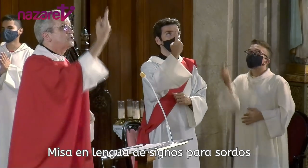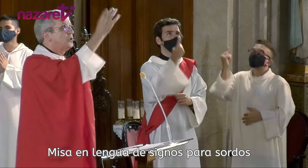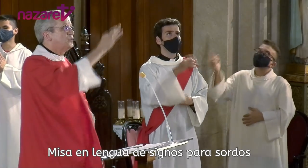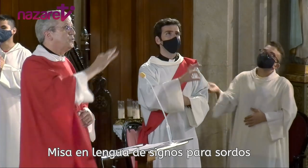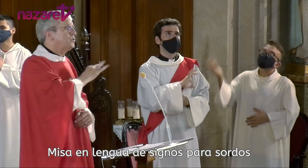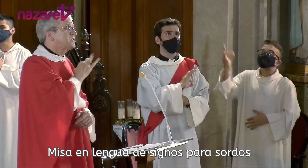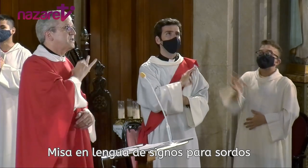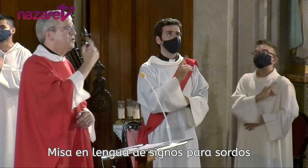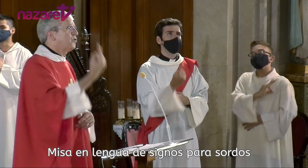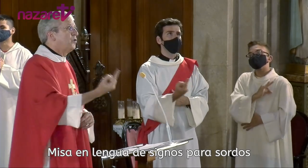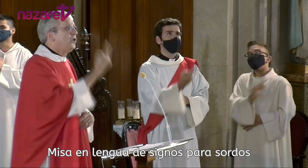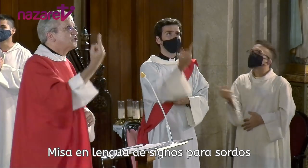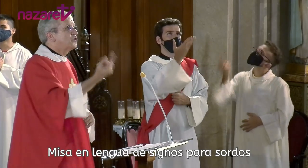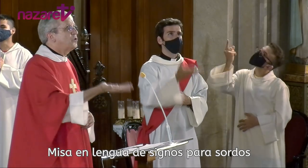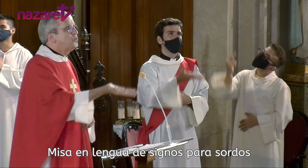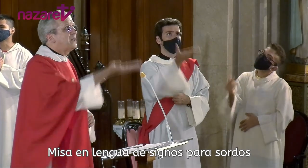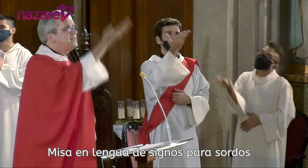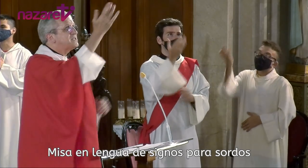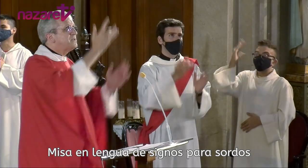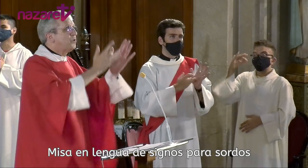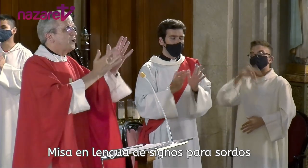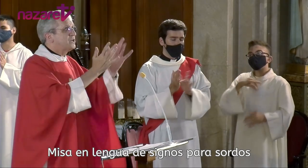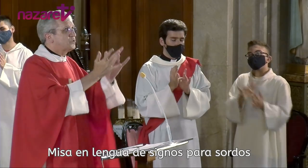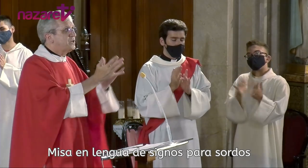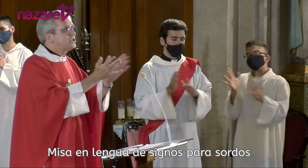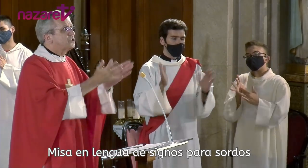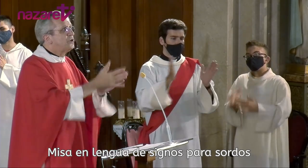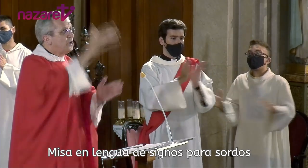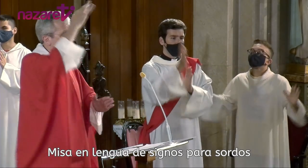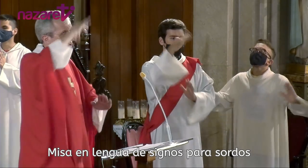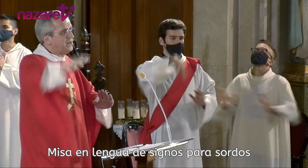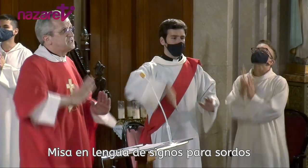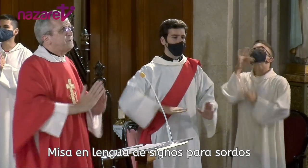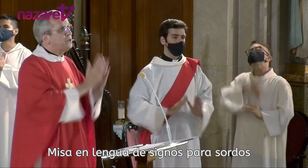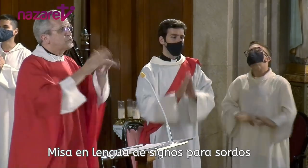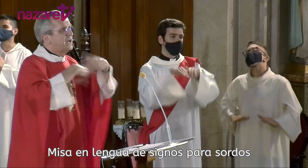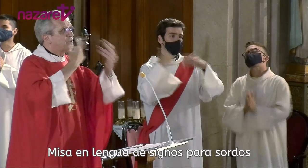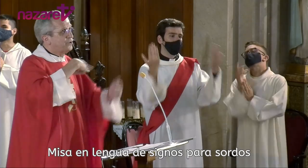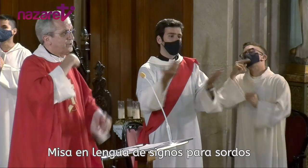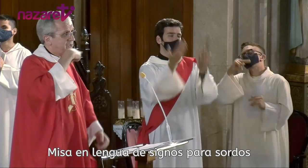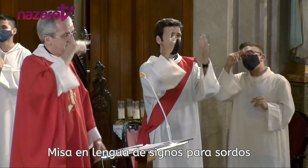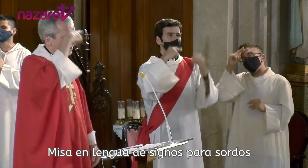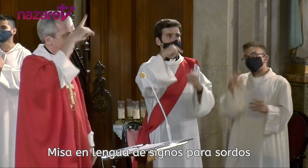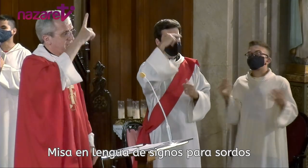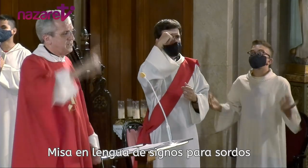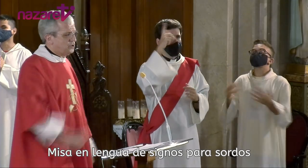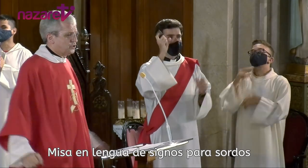tú, Señor, solo tú, Altísimo Jesucristo, con el Espíritu Santo, en la gloria de Dios